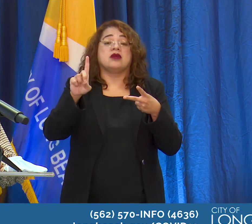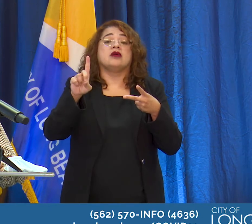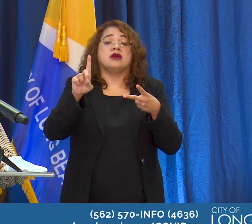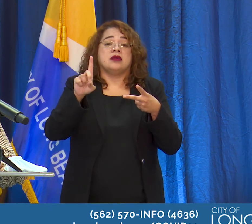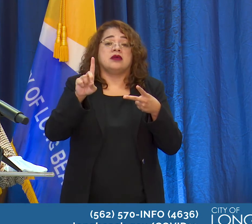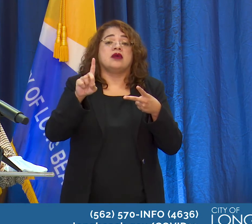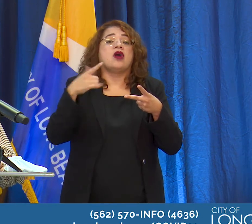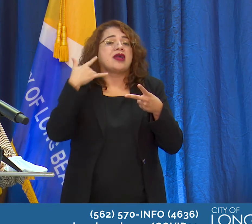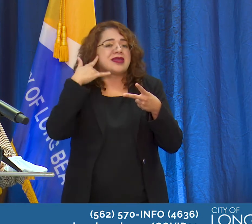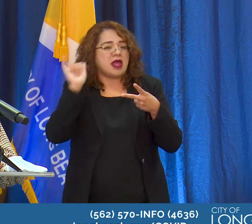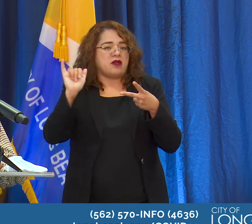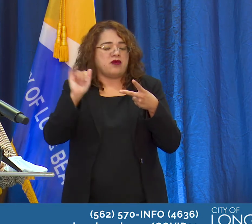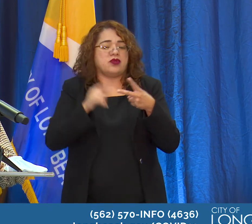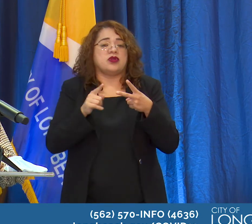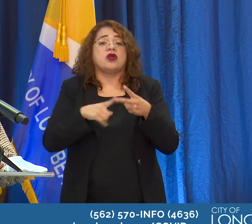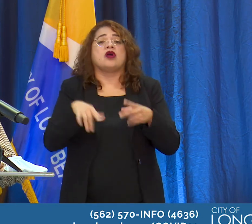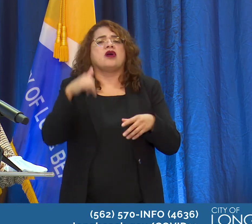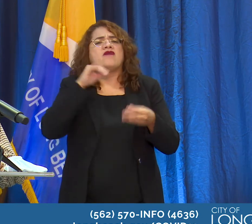área